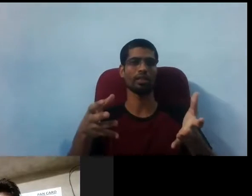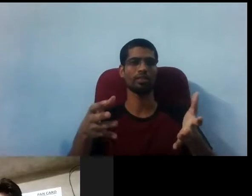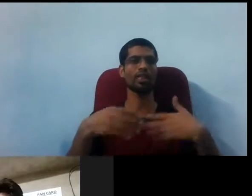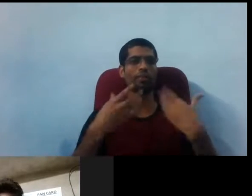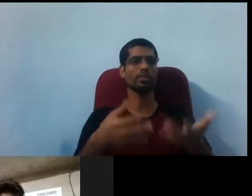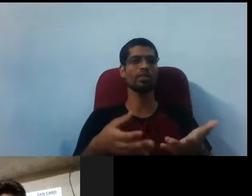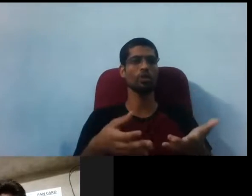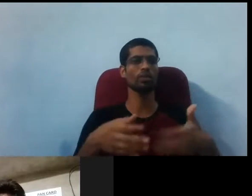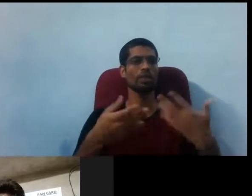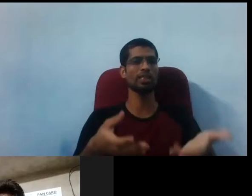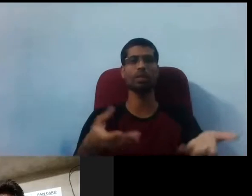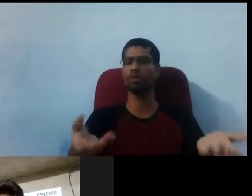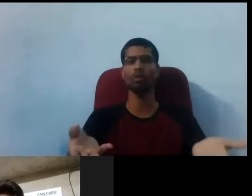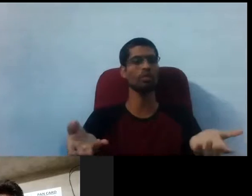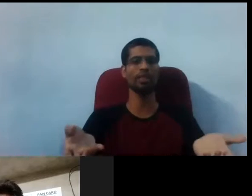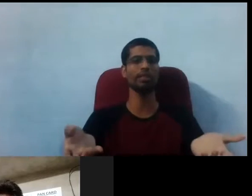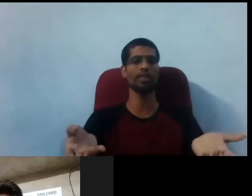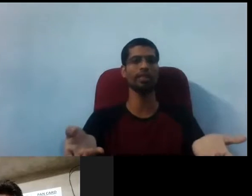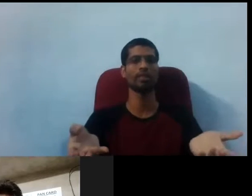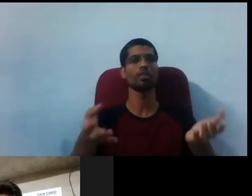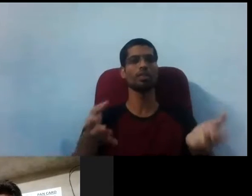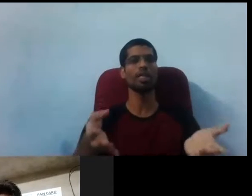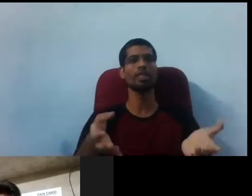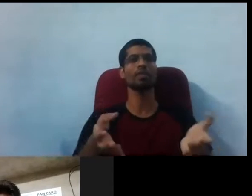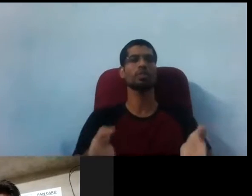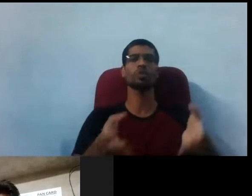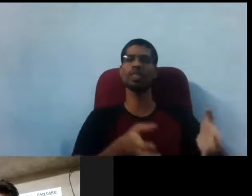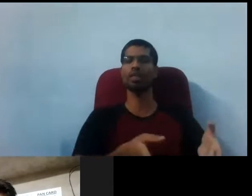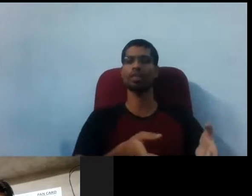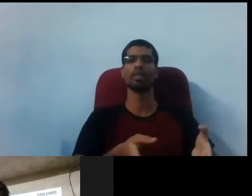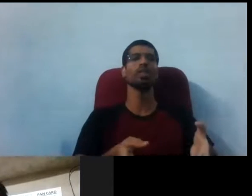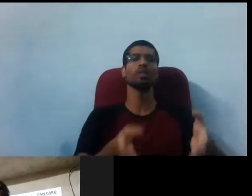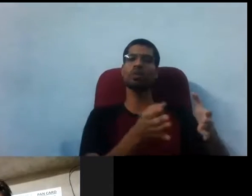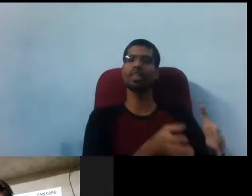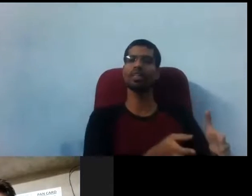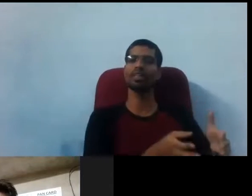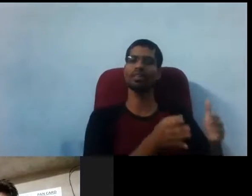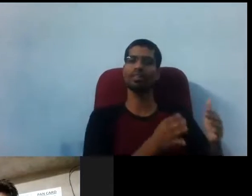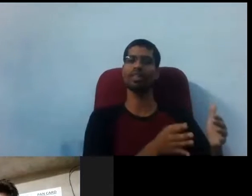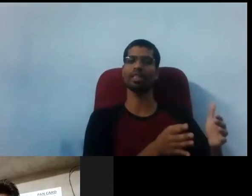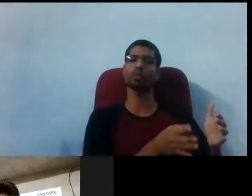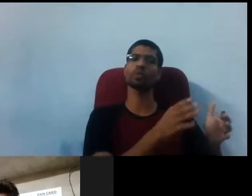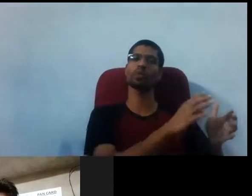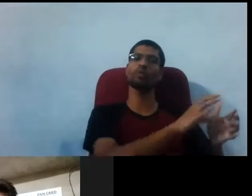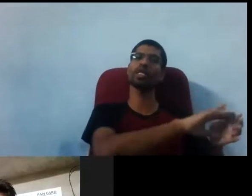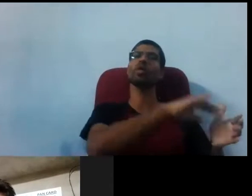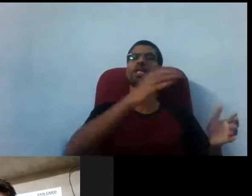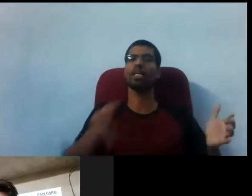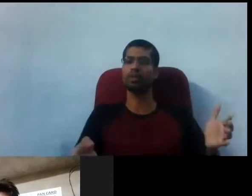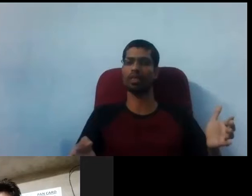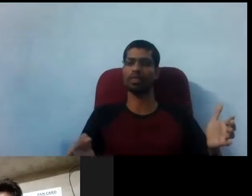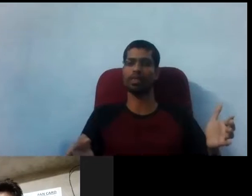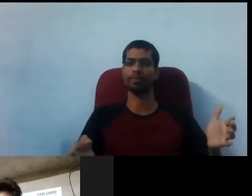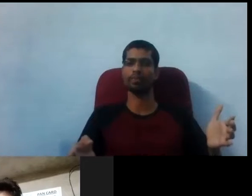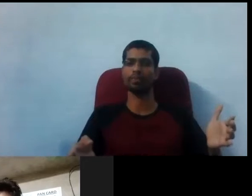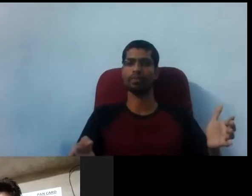नहीं करते। जितना पैसा बोलते हैं उतना पैसा में आपको कोई तो करने वाला नहीं है। तो क्या करना पड़ता है, शुद्ध करना पड़ता है। शुद्ध करना केवल नहीं है, उसको प्रयोग करने